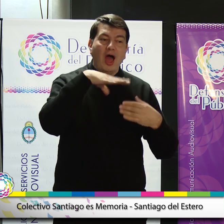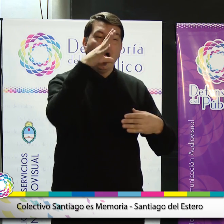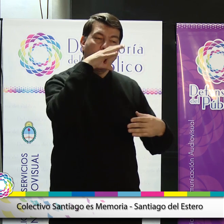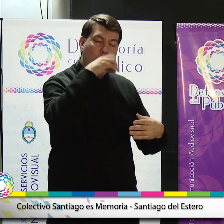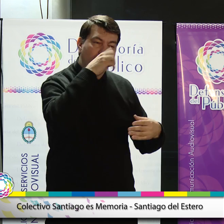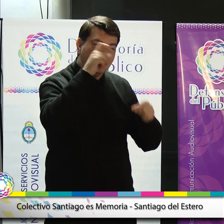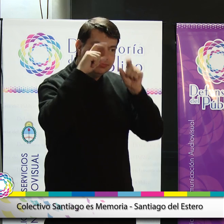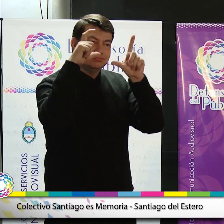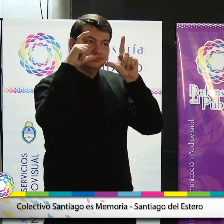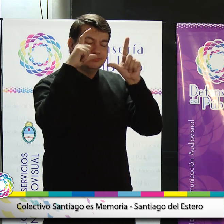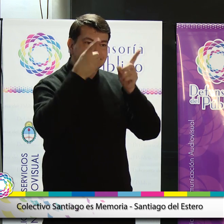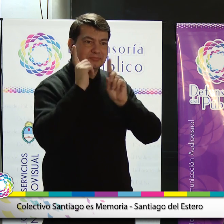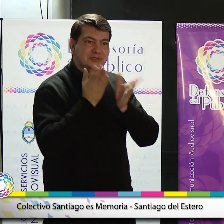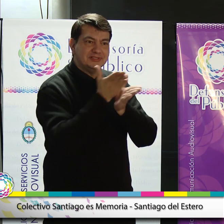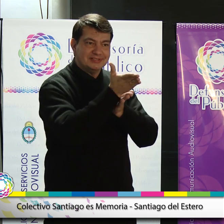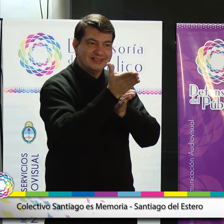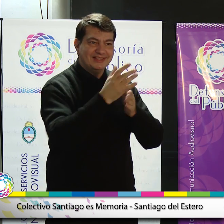despiertos ahora